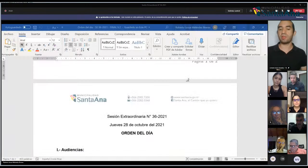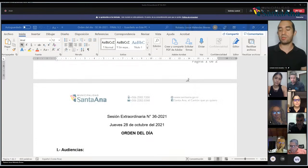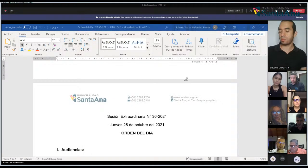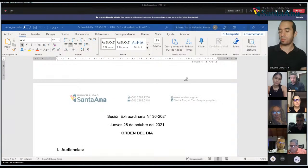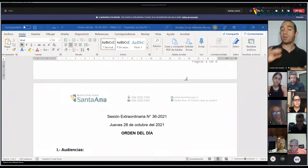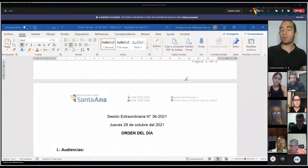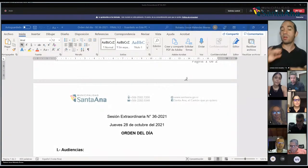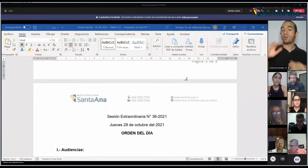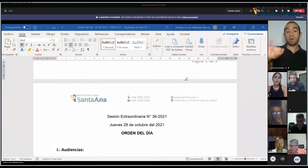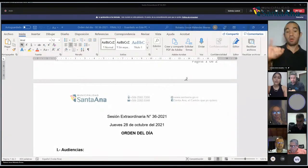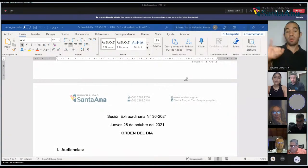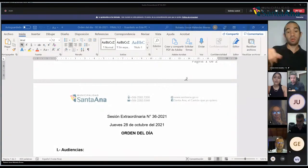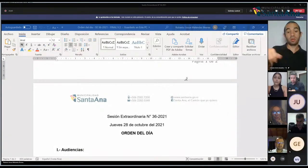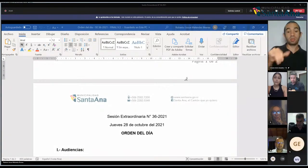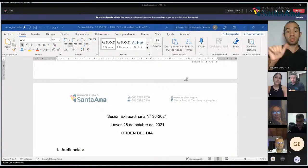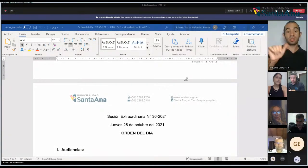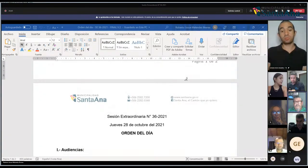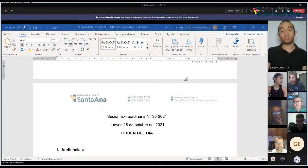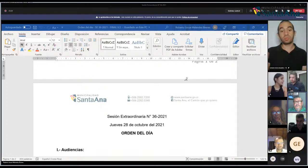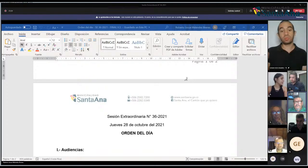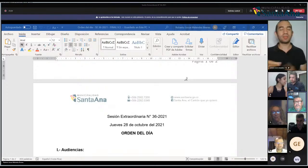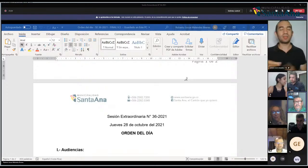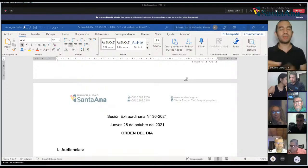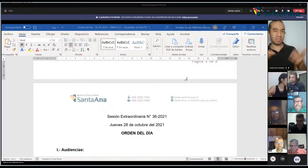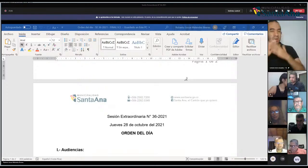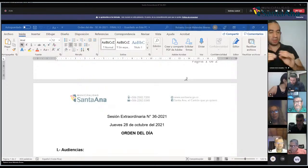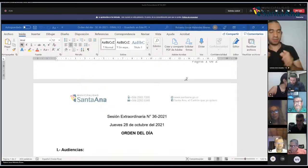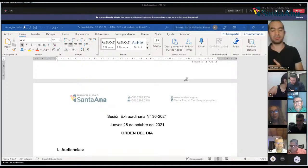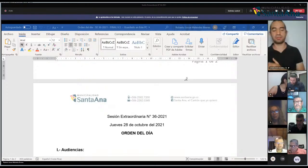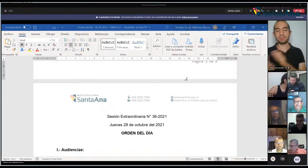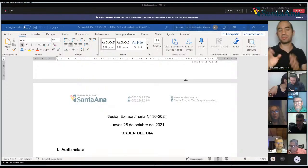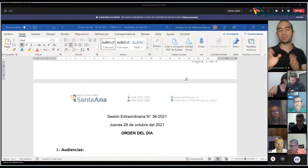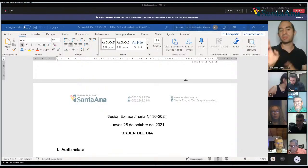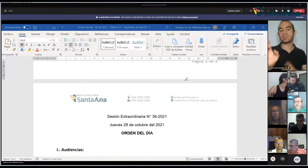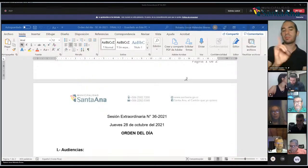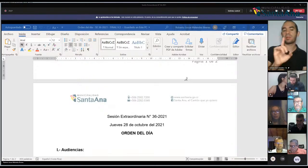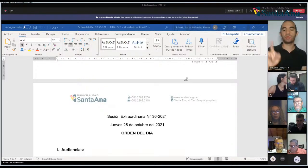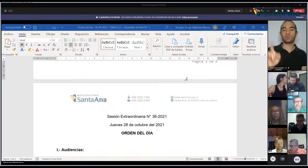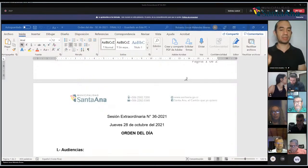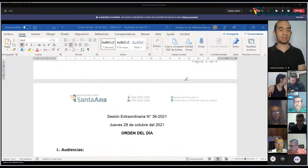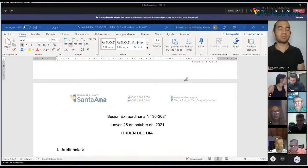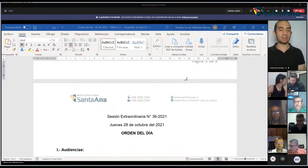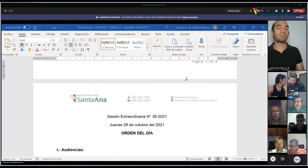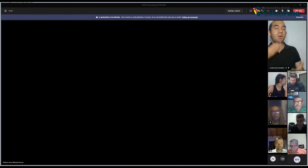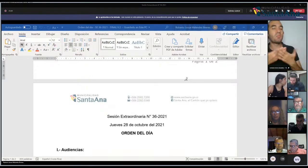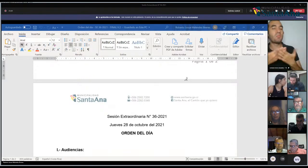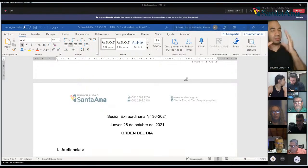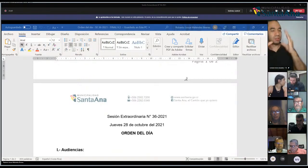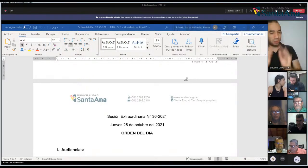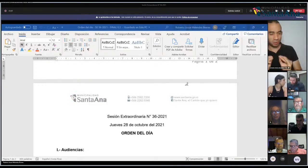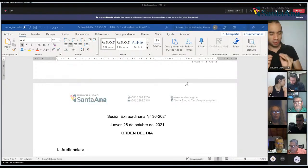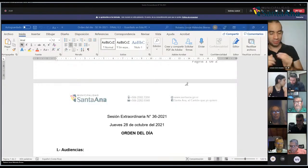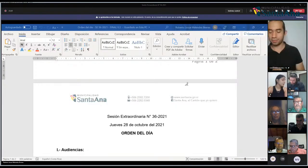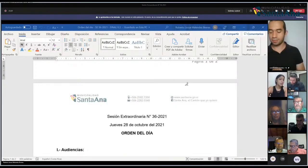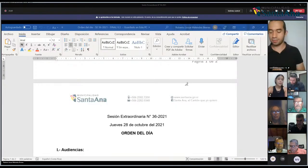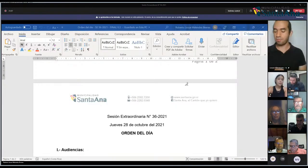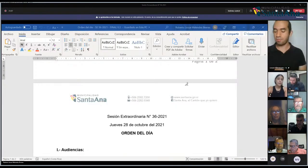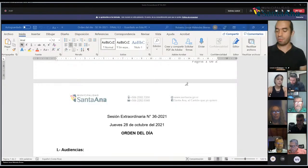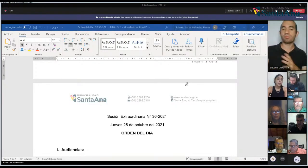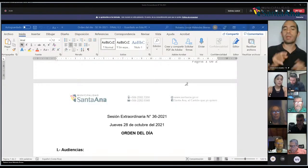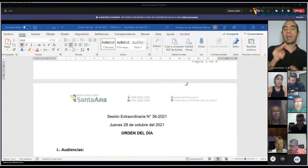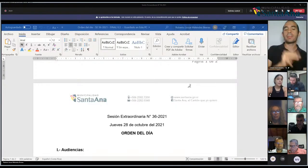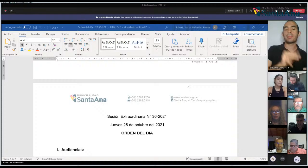noches damaris zumbado vargas buenas noches erp y matilde mayela castro